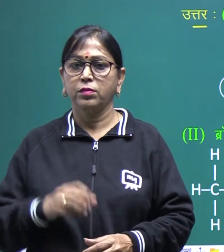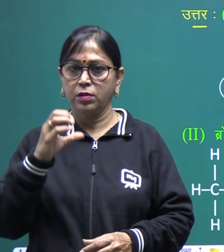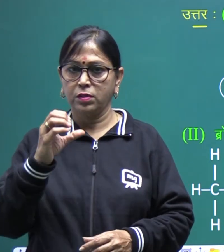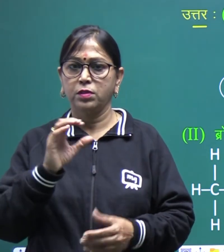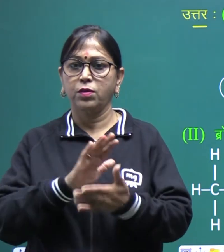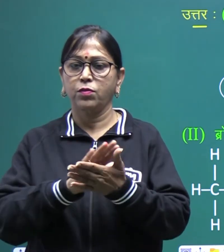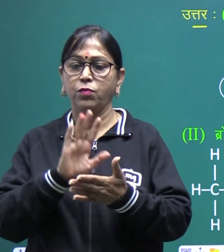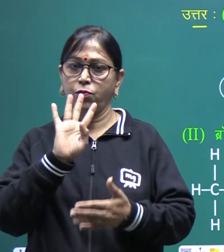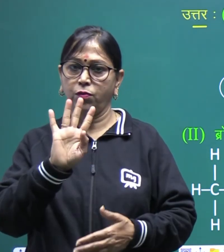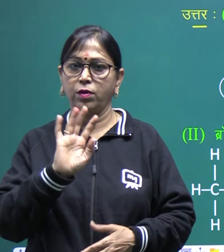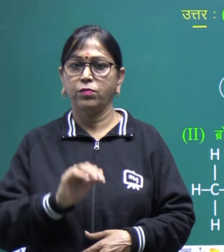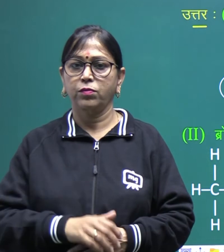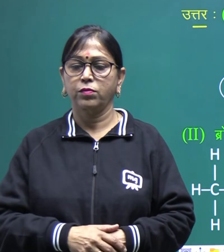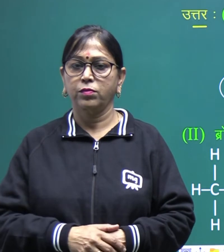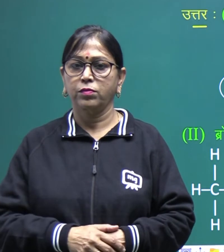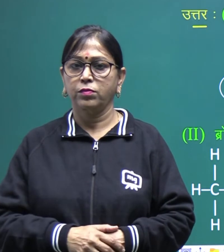C5H11